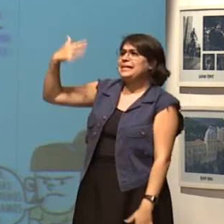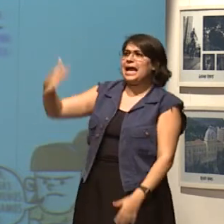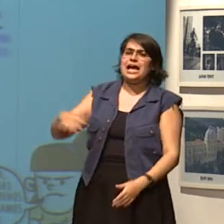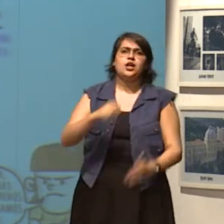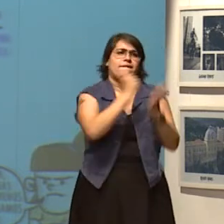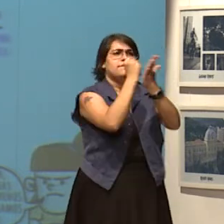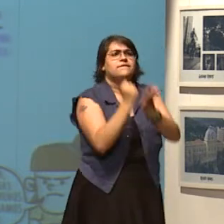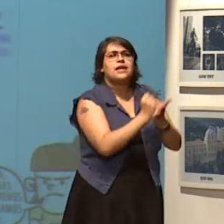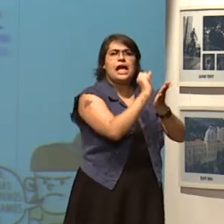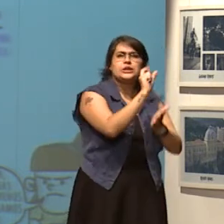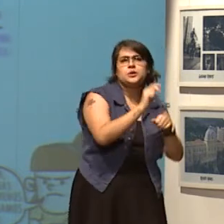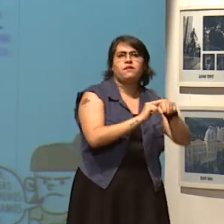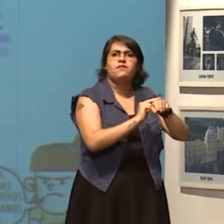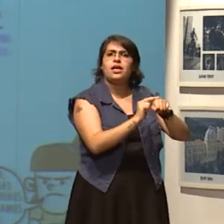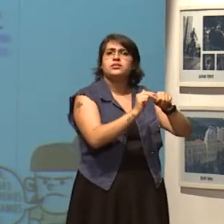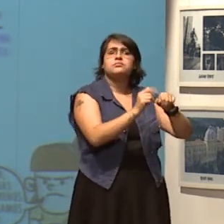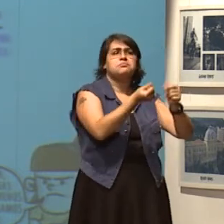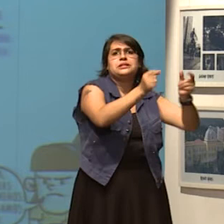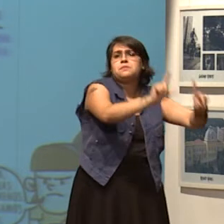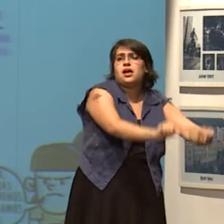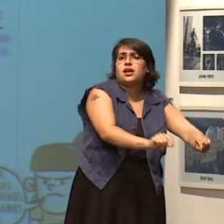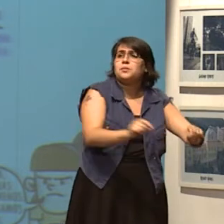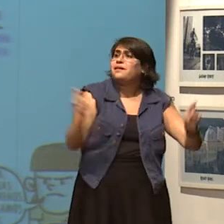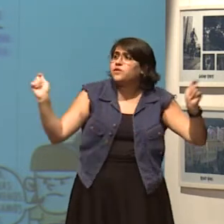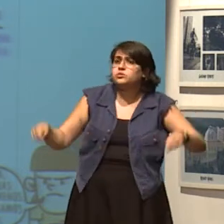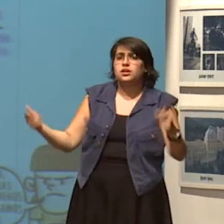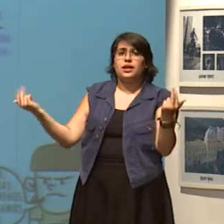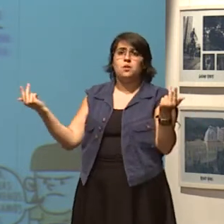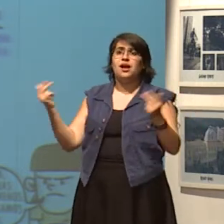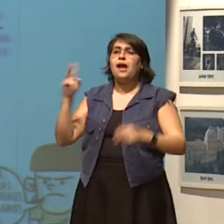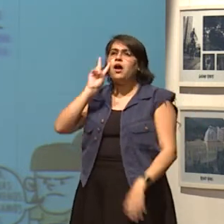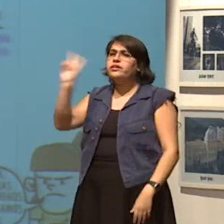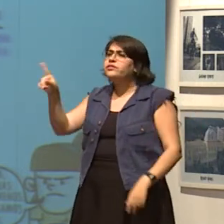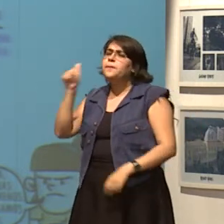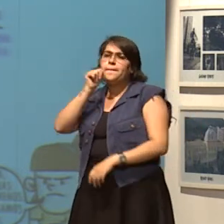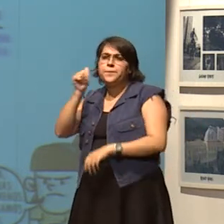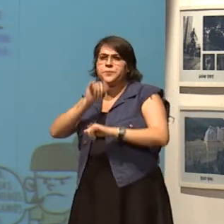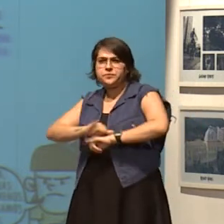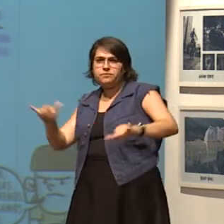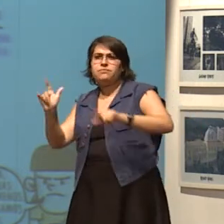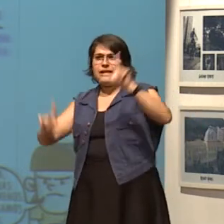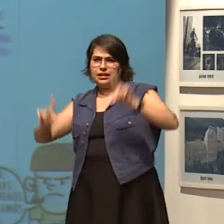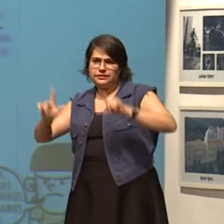E tudo que é destinado para o público feminino é mais caro e para o masculino é mais barato, mesmo sendo o mesmo